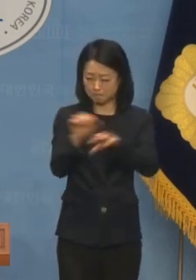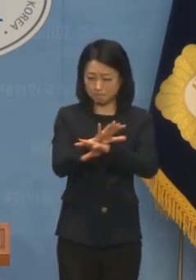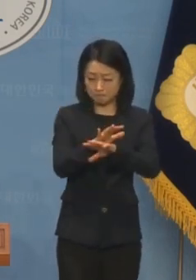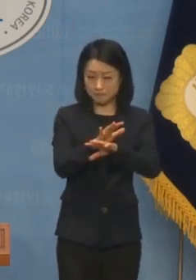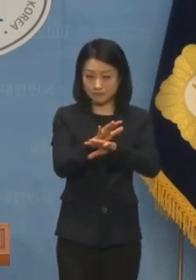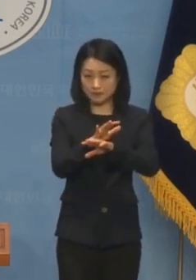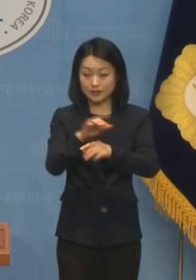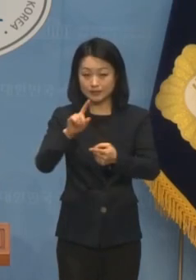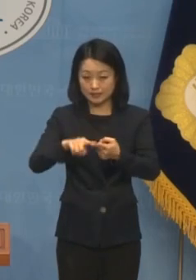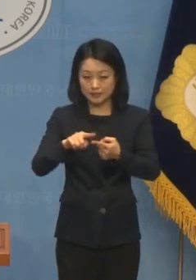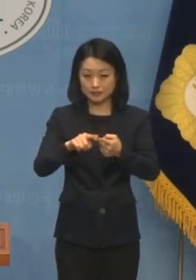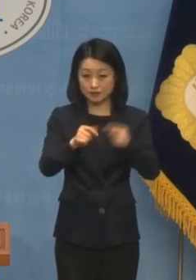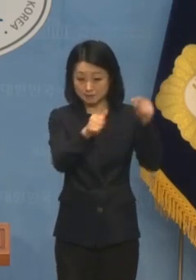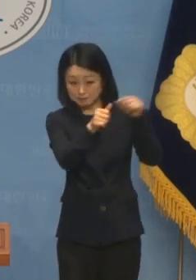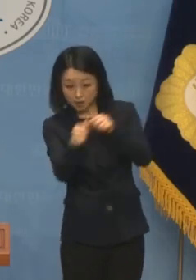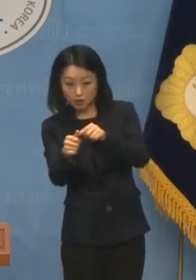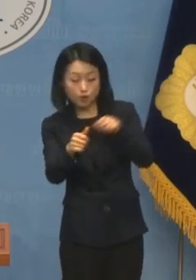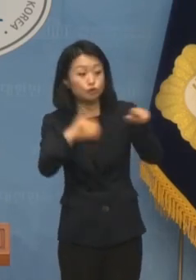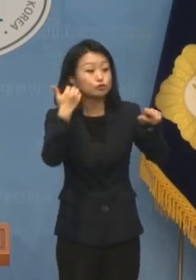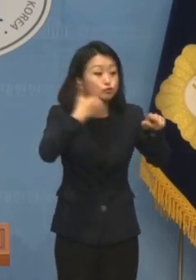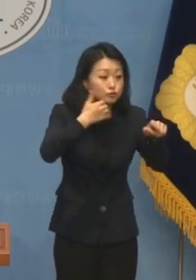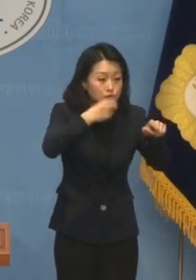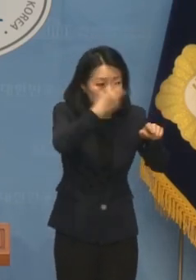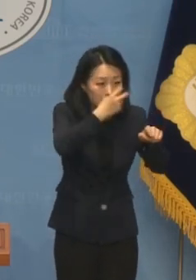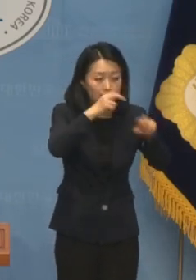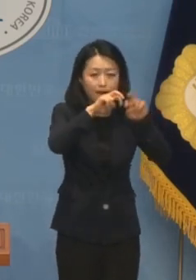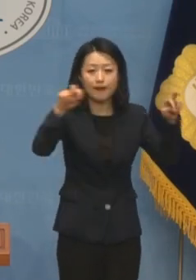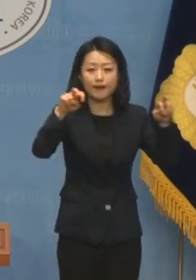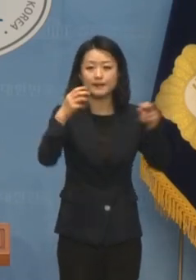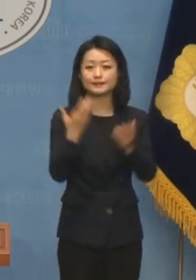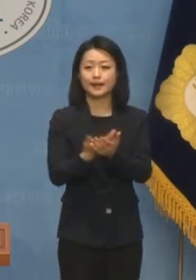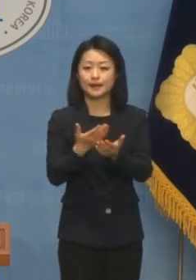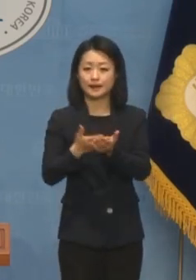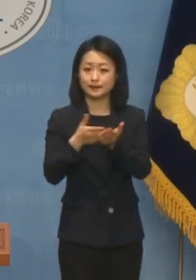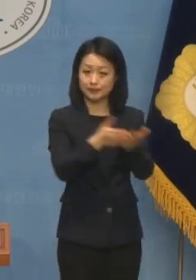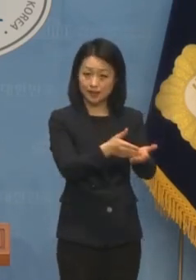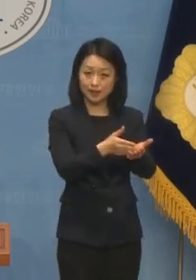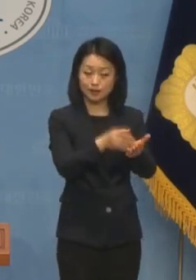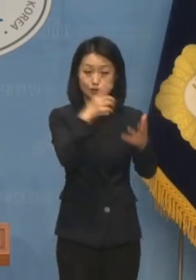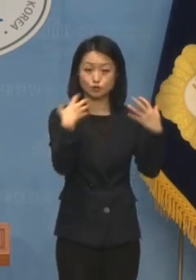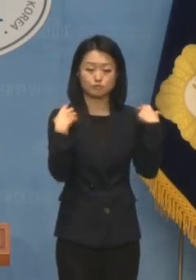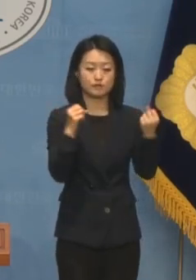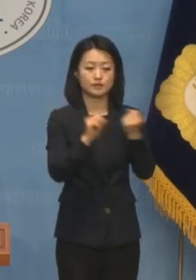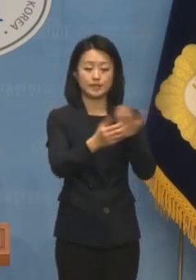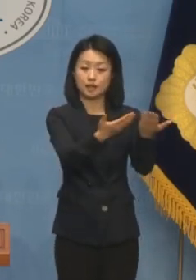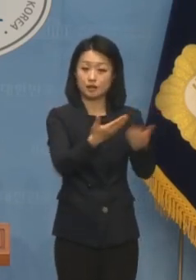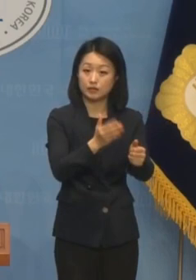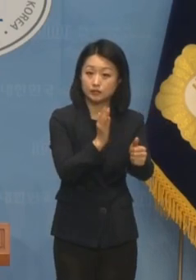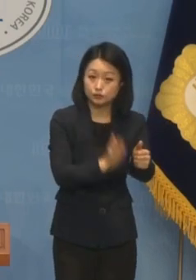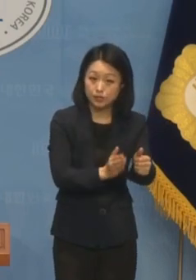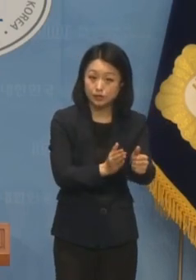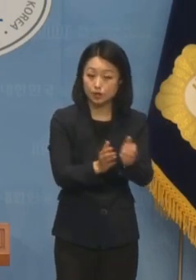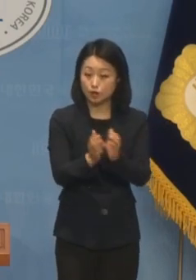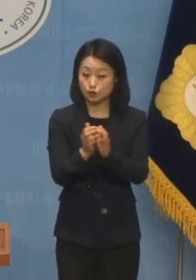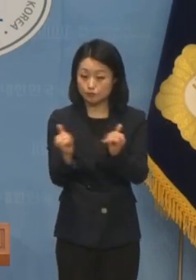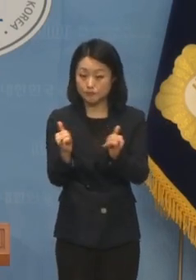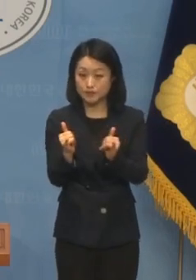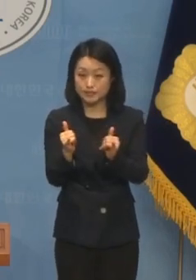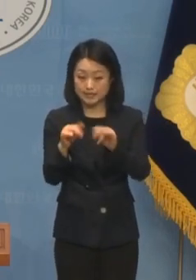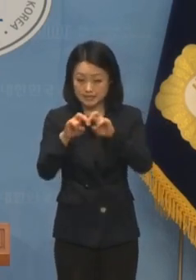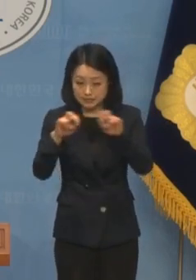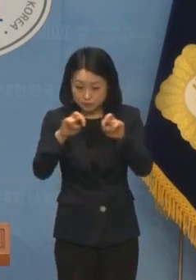것이었습니다. 이제 정부 여당이 응답할 차례입니다. 계속 국민의 진상규명